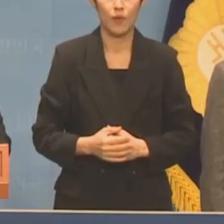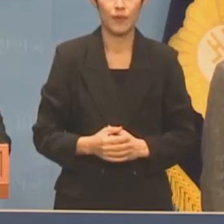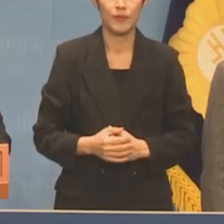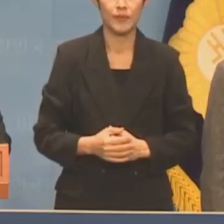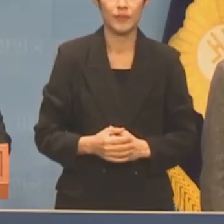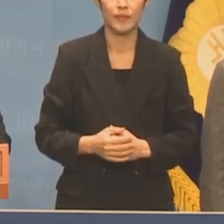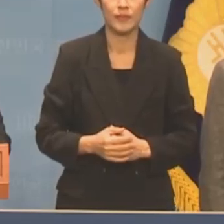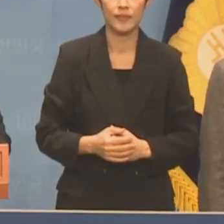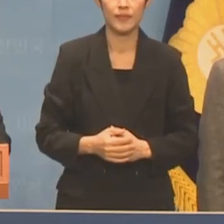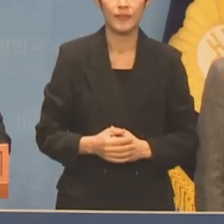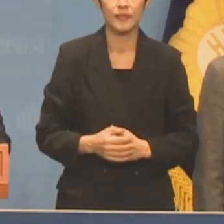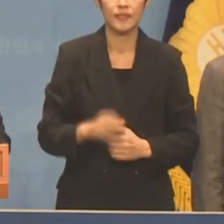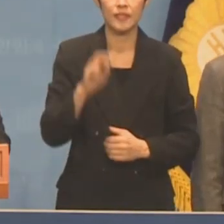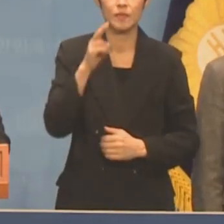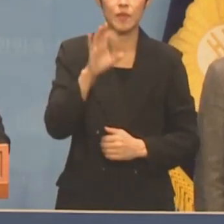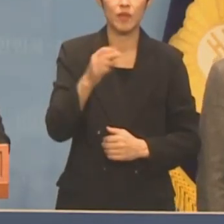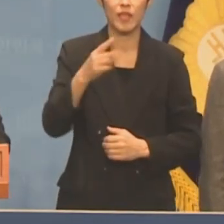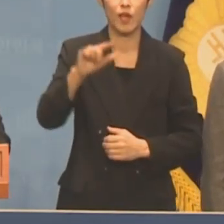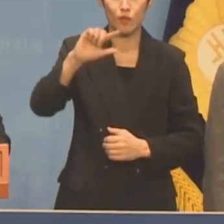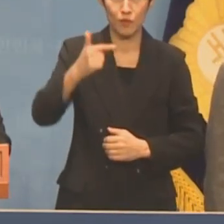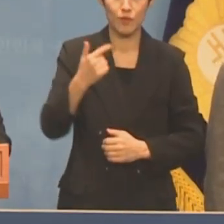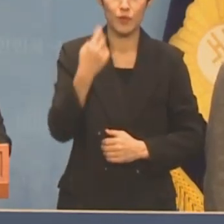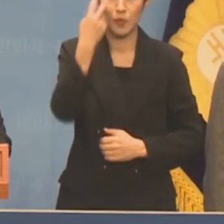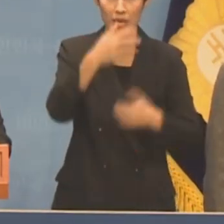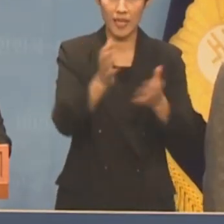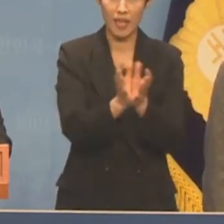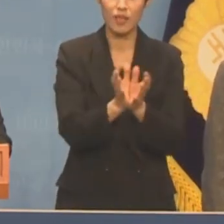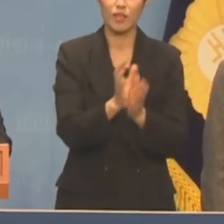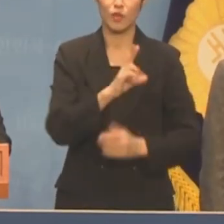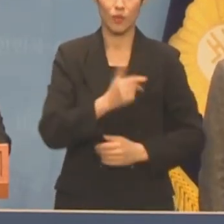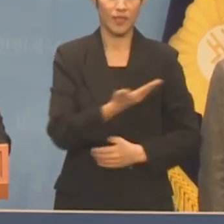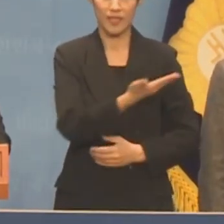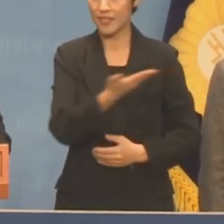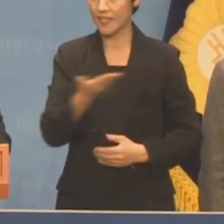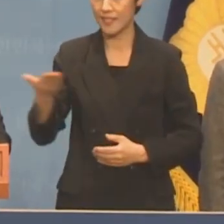우리 명태균 진상조사단의 의원님들께서